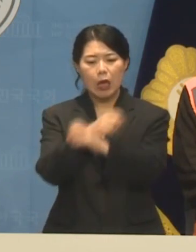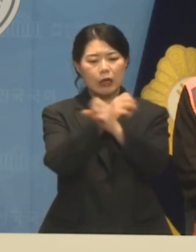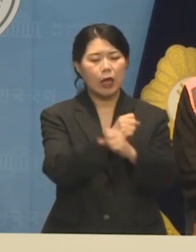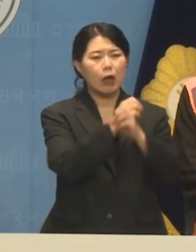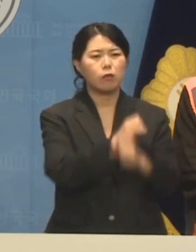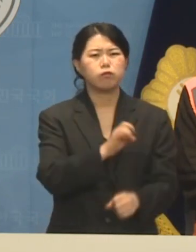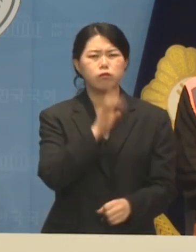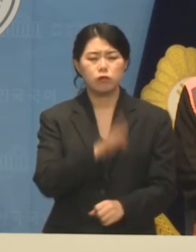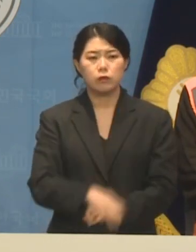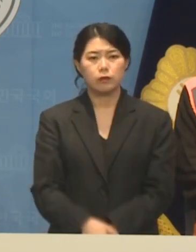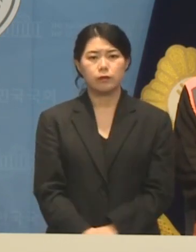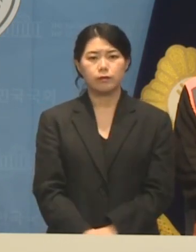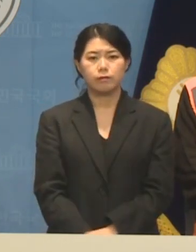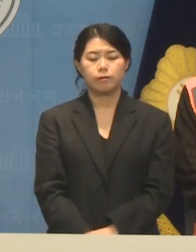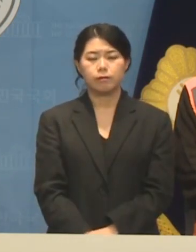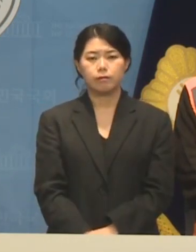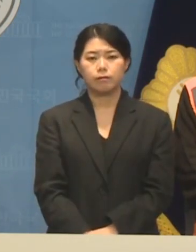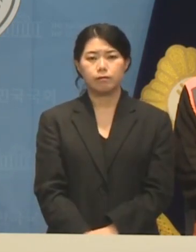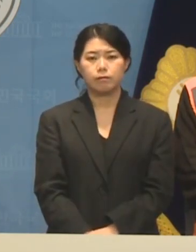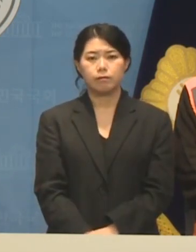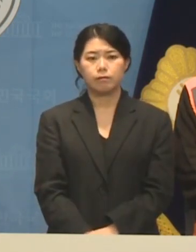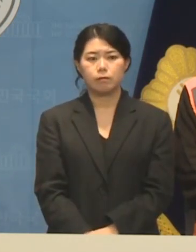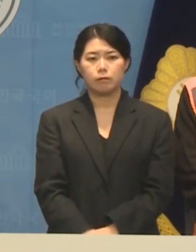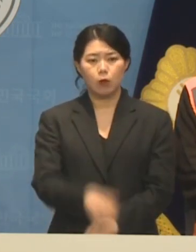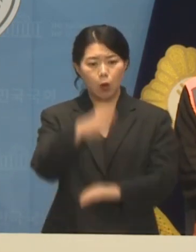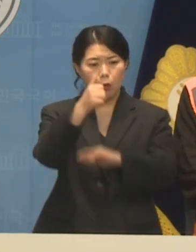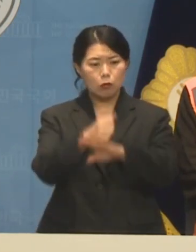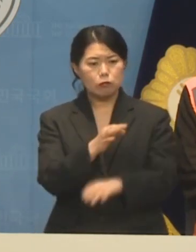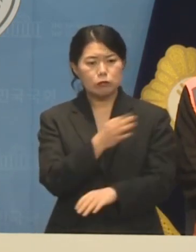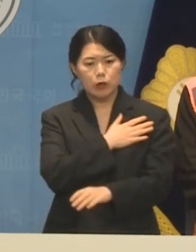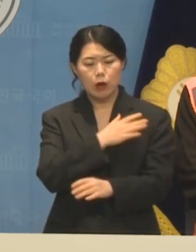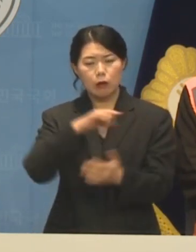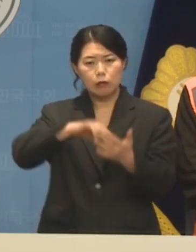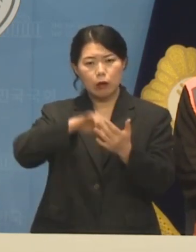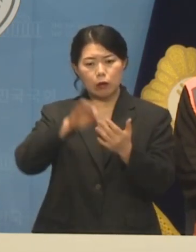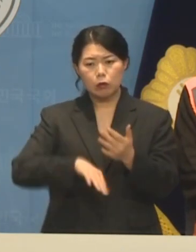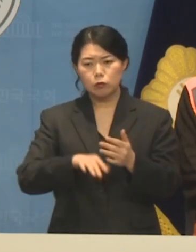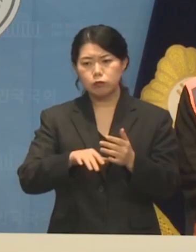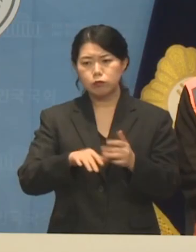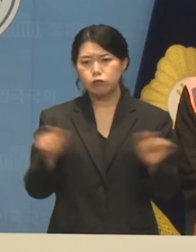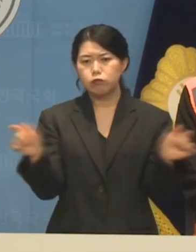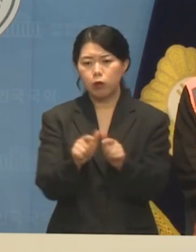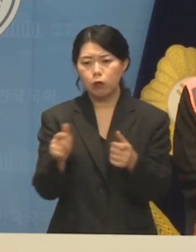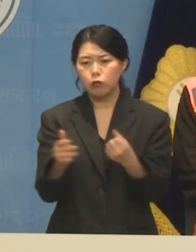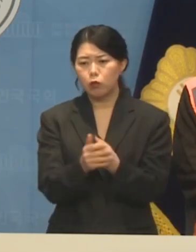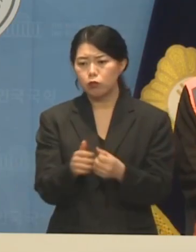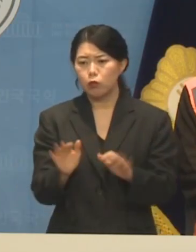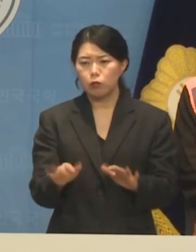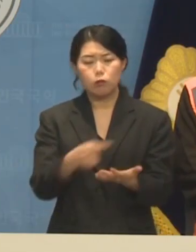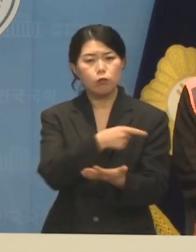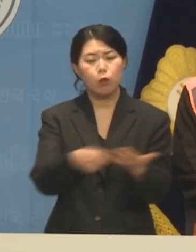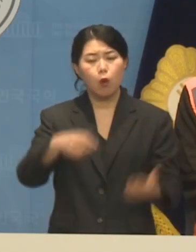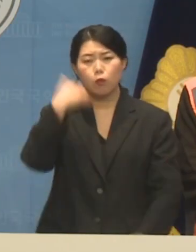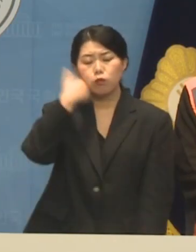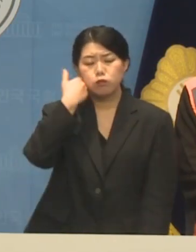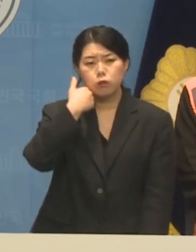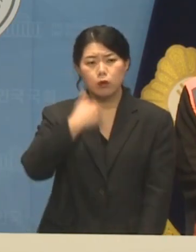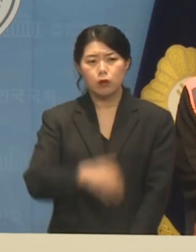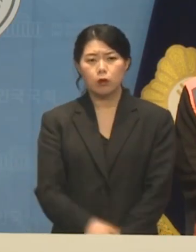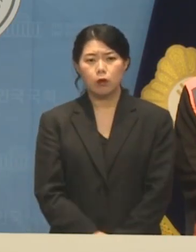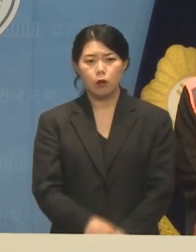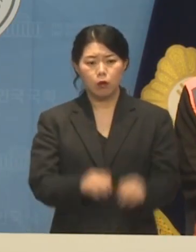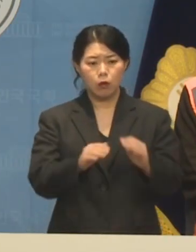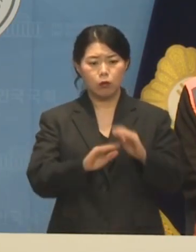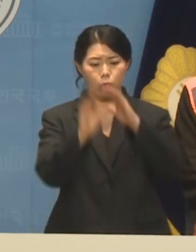하게 되는 것이죠. 결국 부자 감세로 인한 긴축재정이라는 미명하에 그 피해를